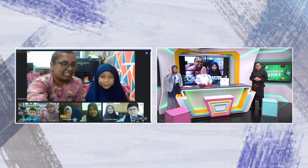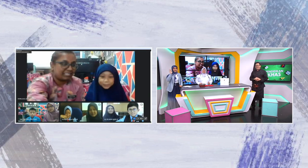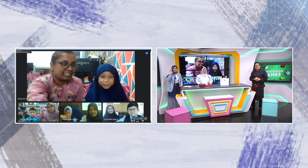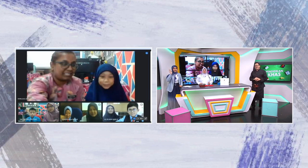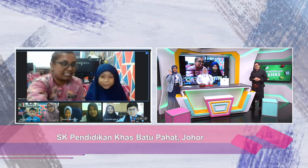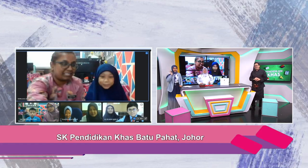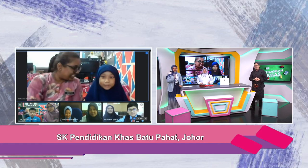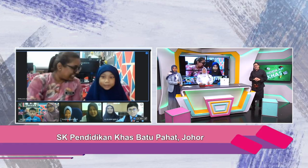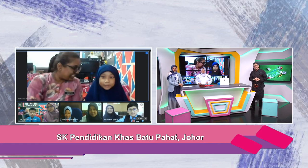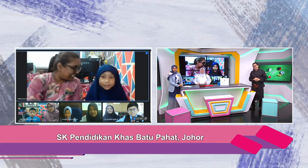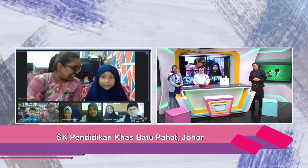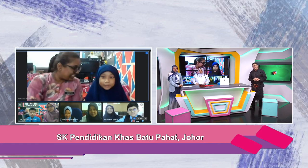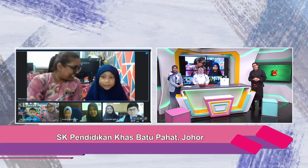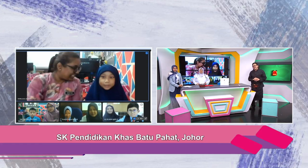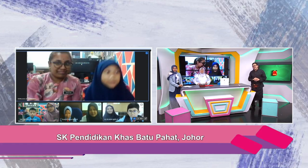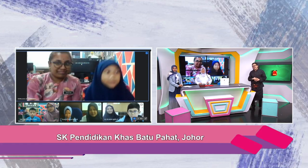Anis,